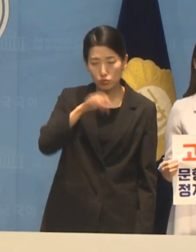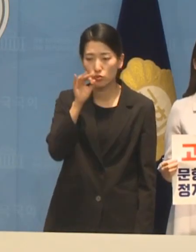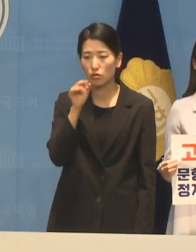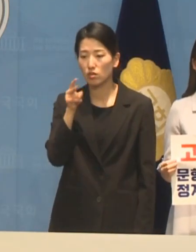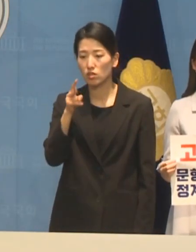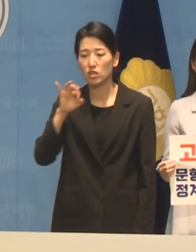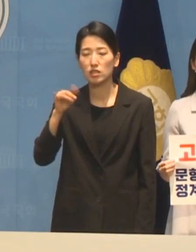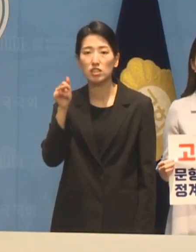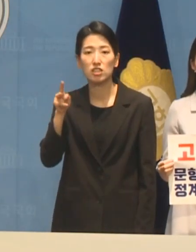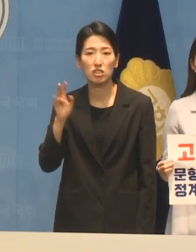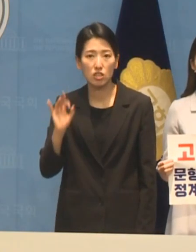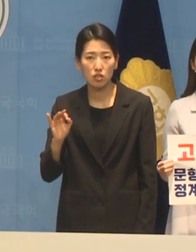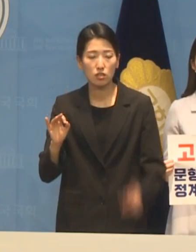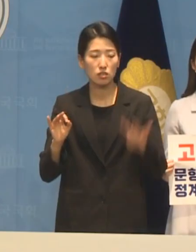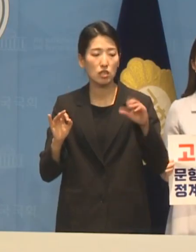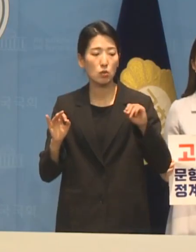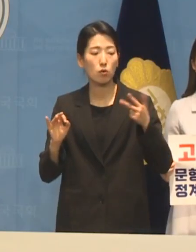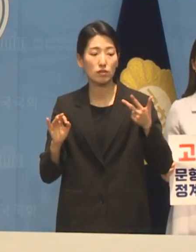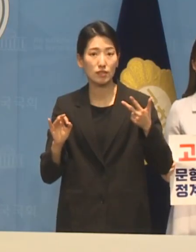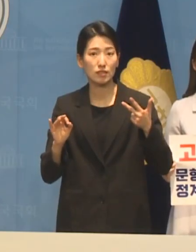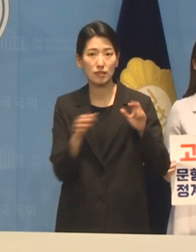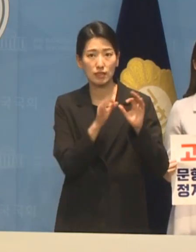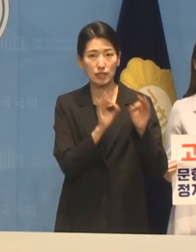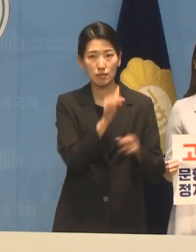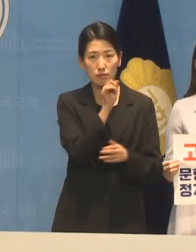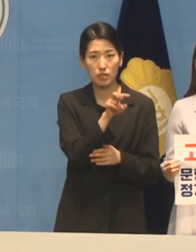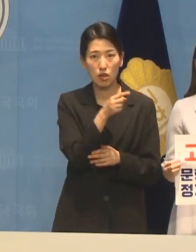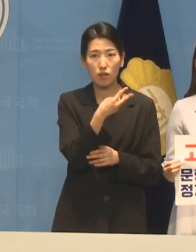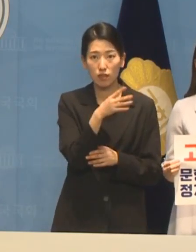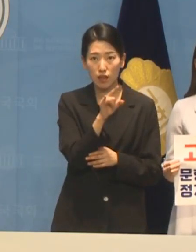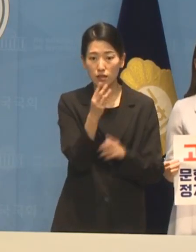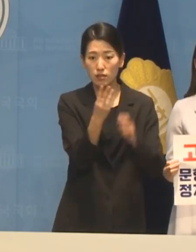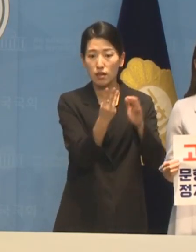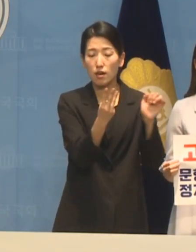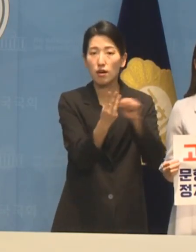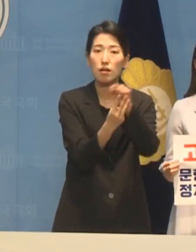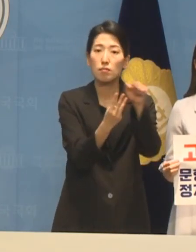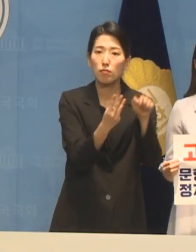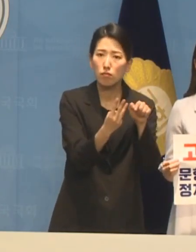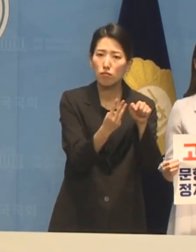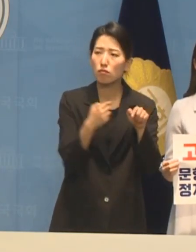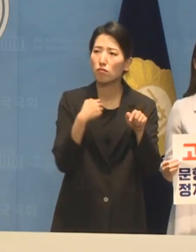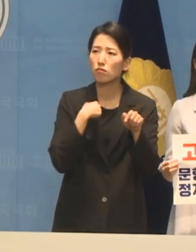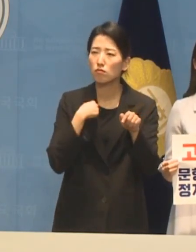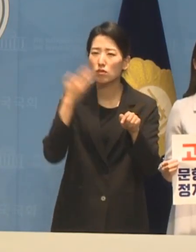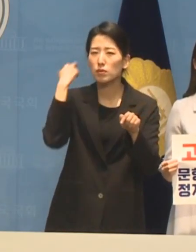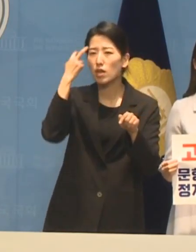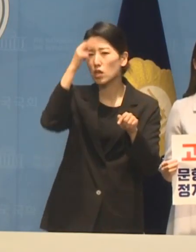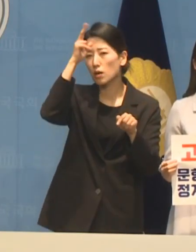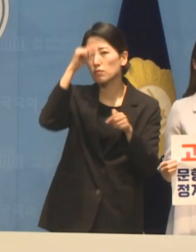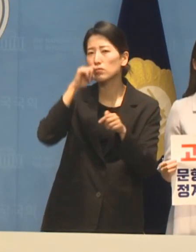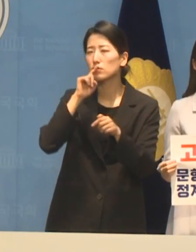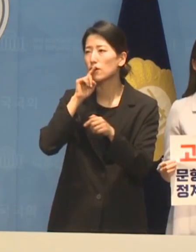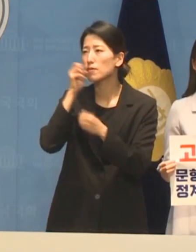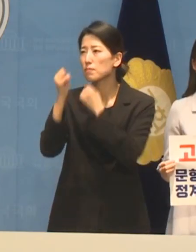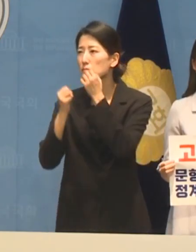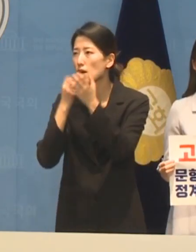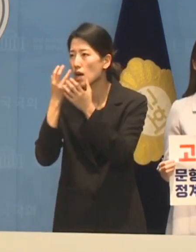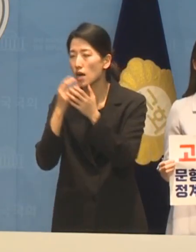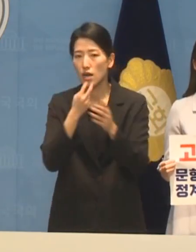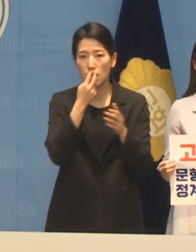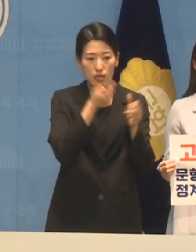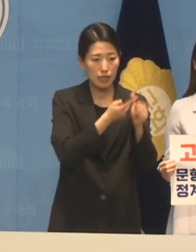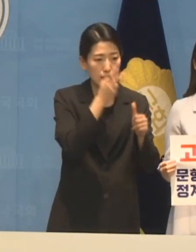여인영 707 단장 김현태 등은 수사기관에서의 진술을 번복하여 증언하였음에도